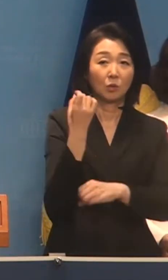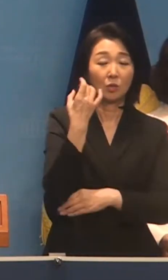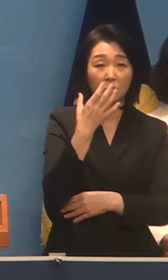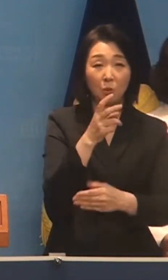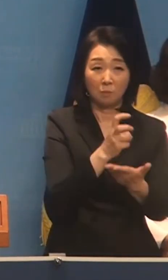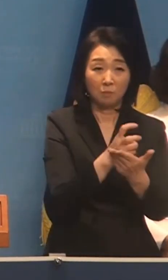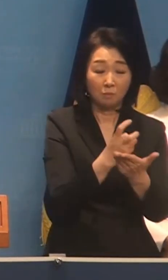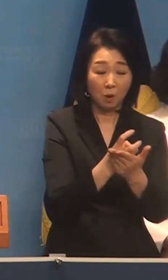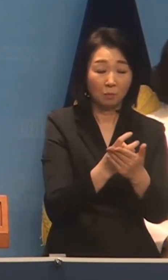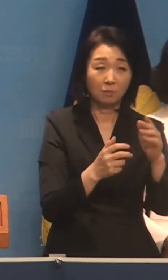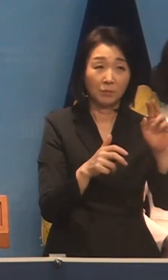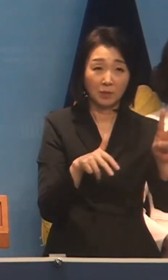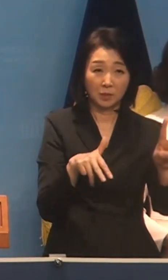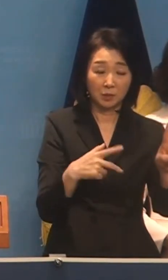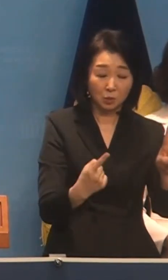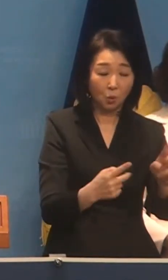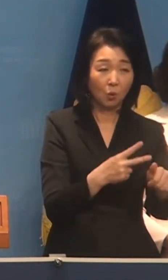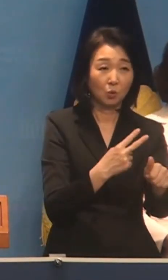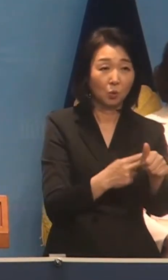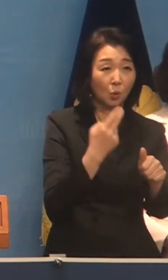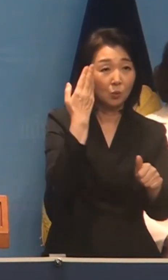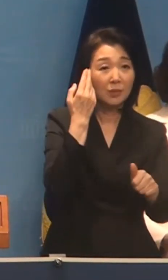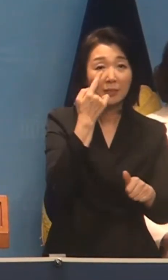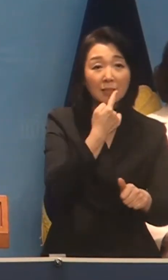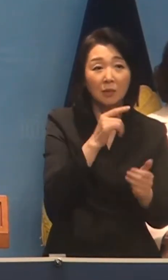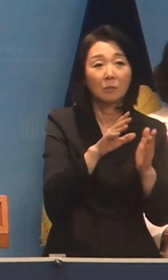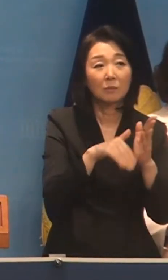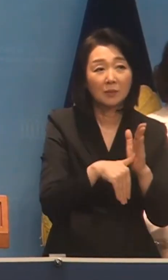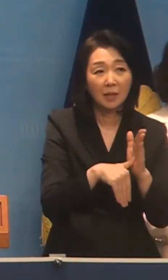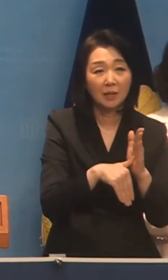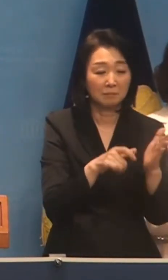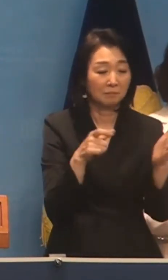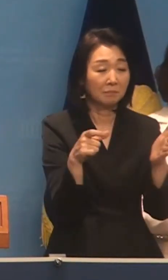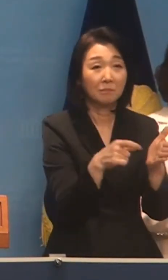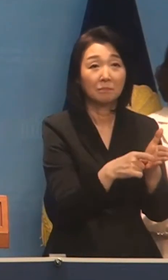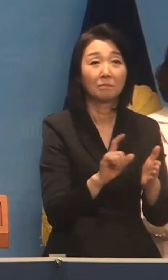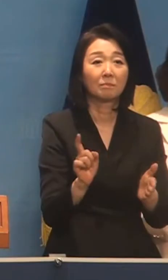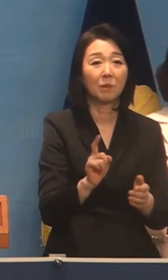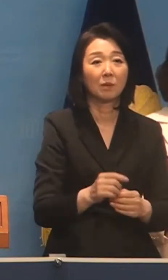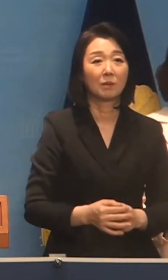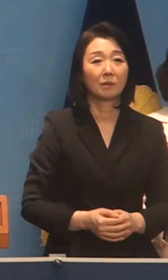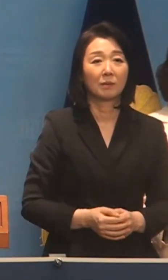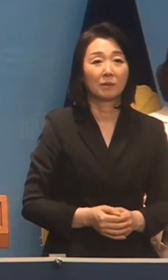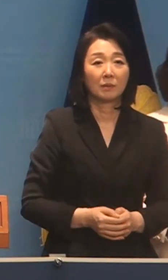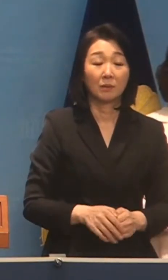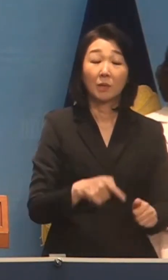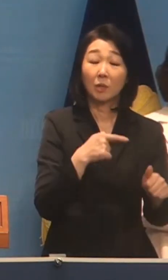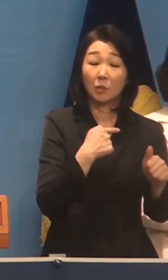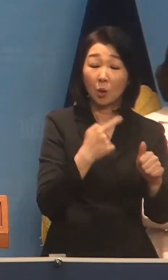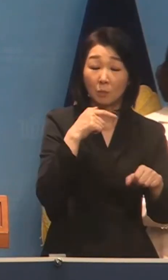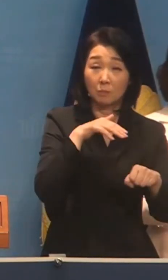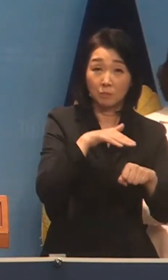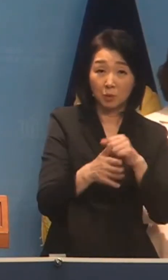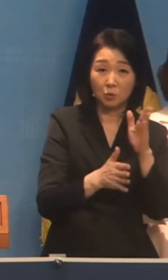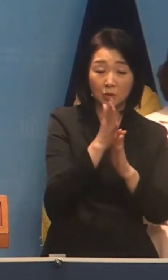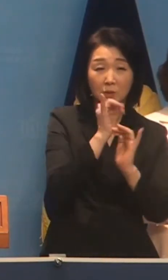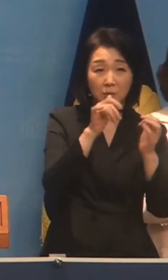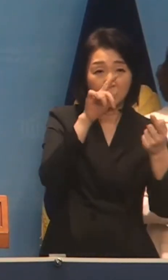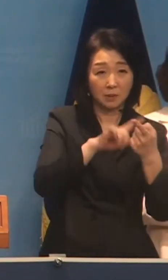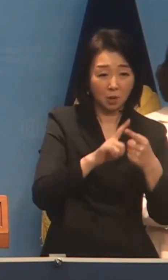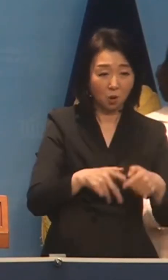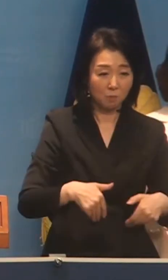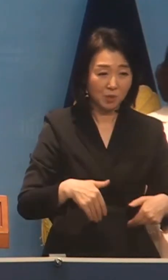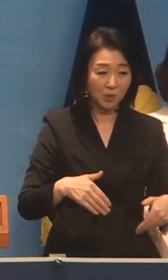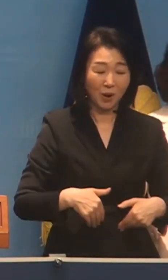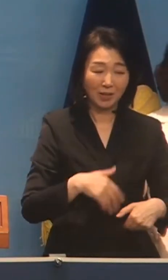교육기본법의 제2조 교육이념에는 이렇게 되어 있습니다. 교육은 민주시민으로서